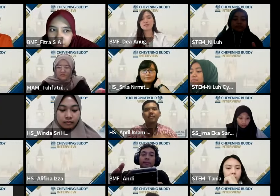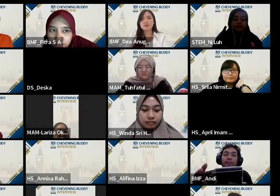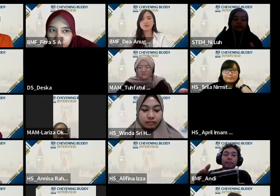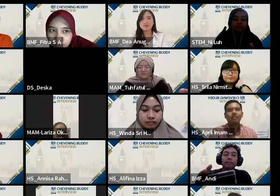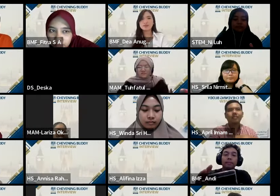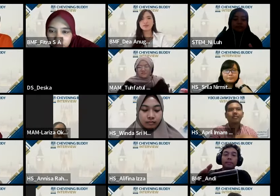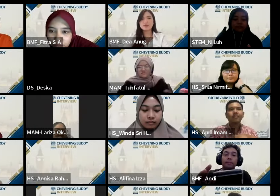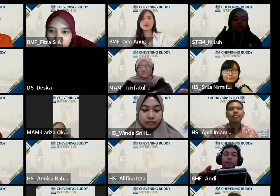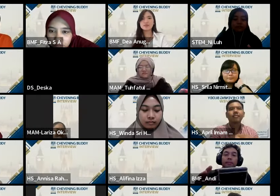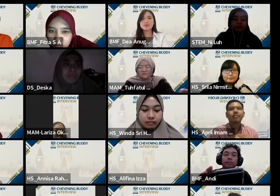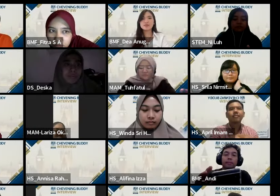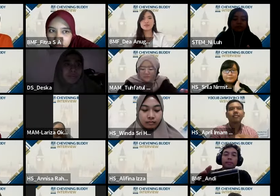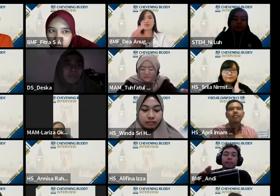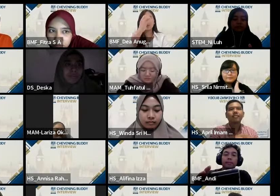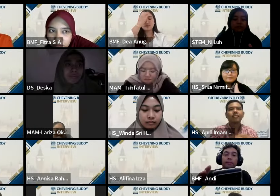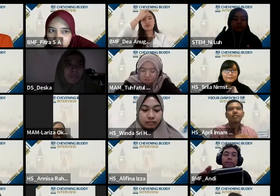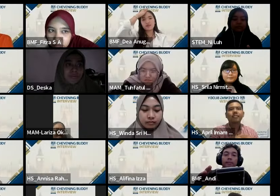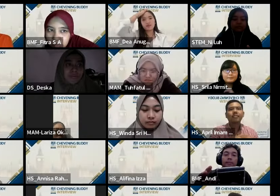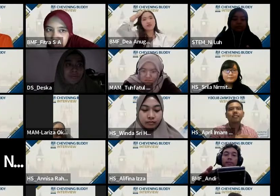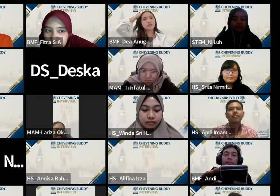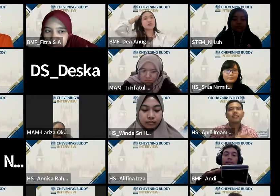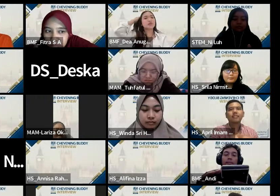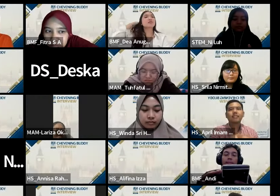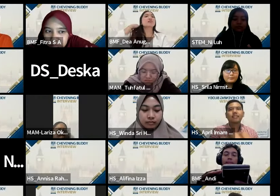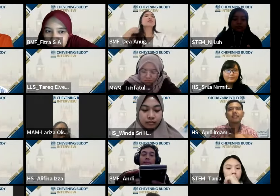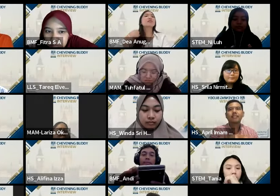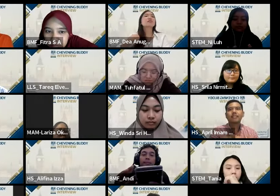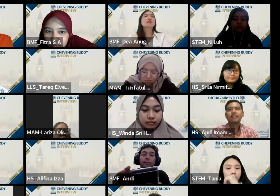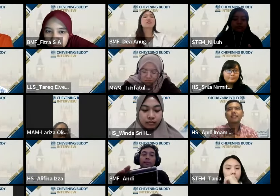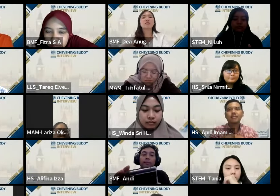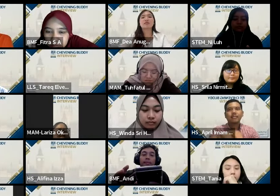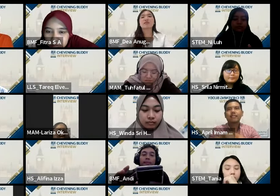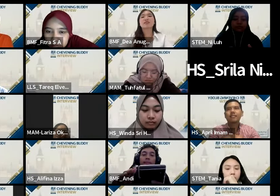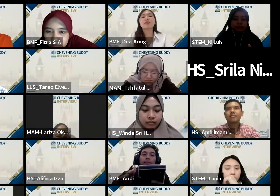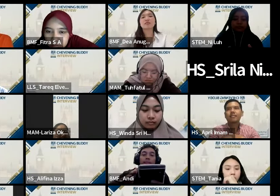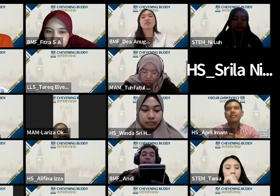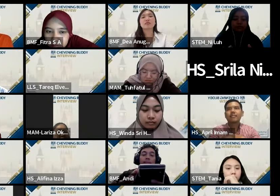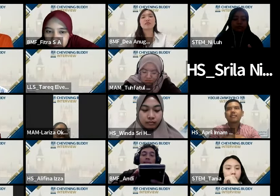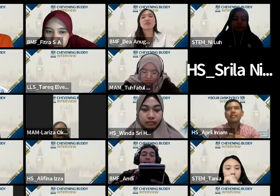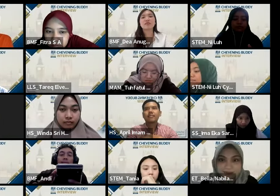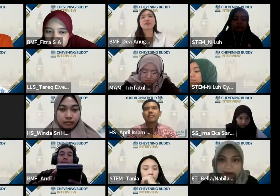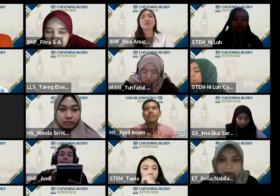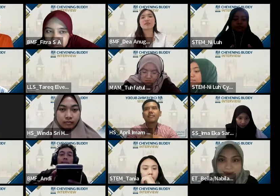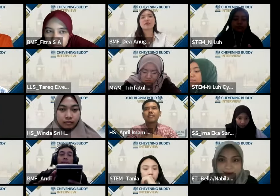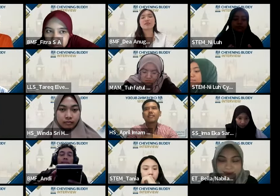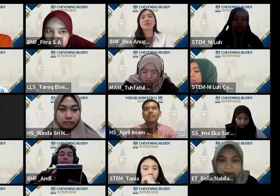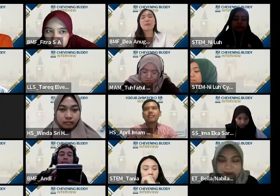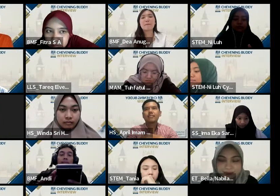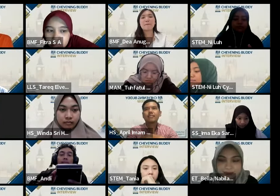teman kakak-kakak panelis Sil mungkin boleh ke sini